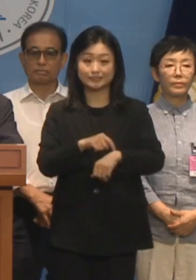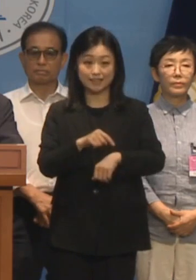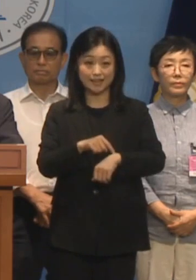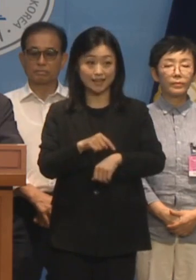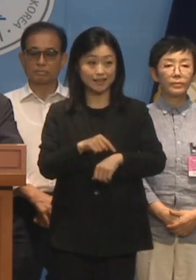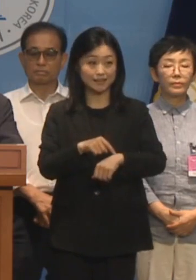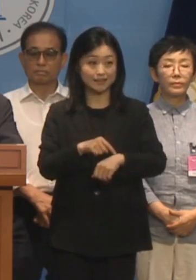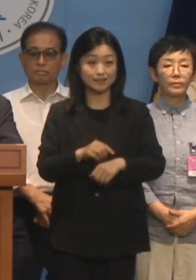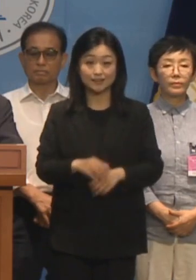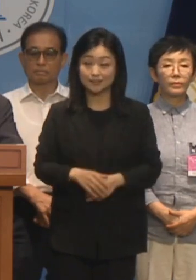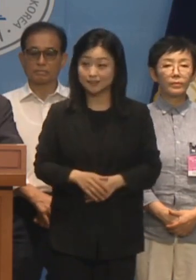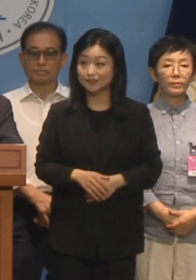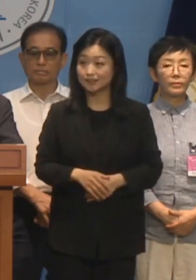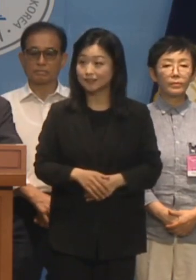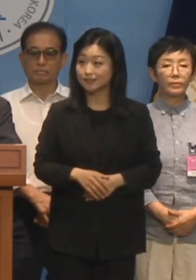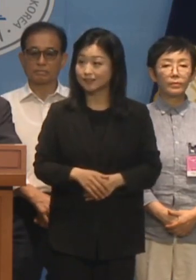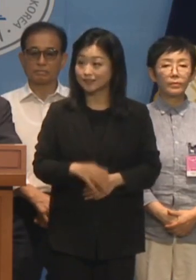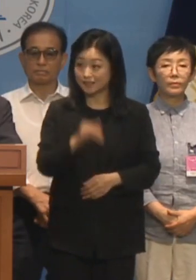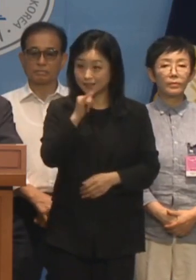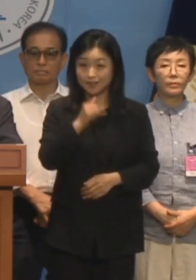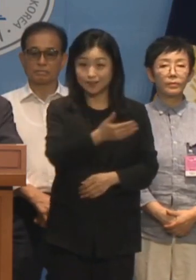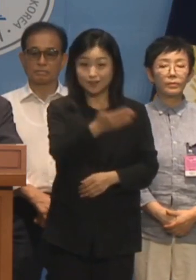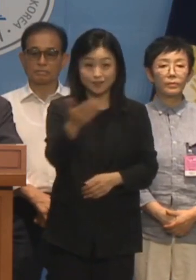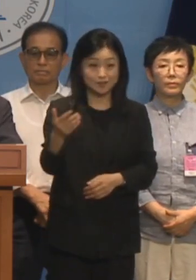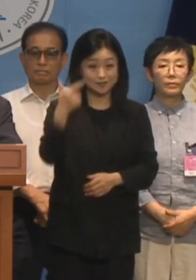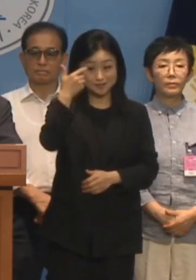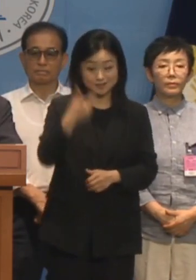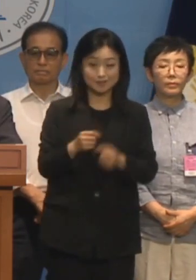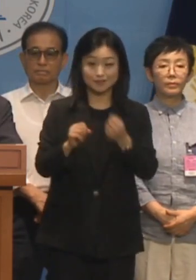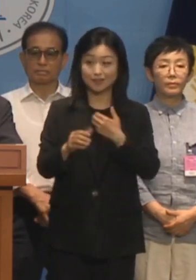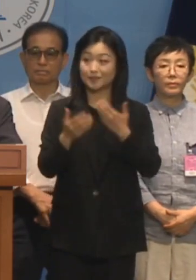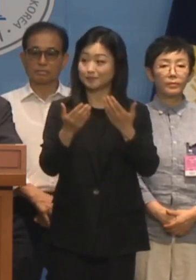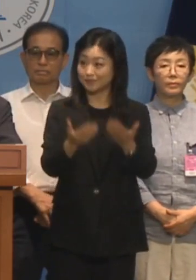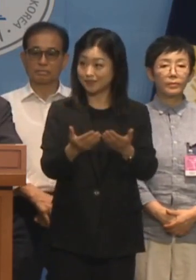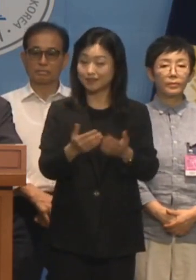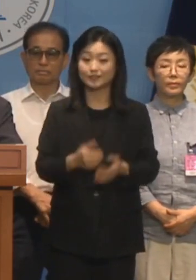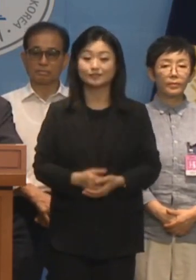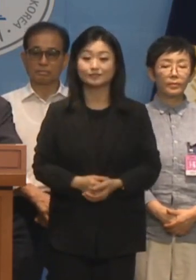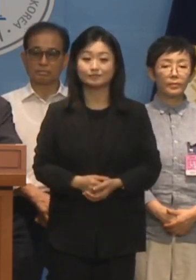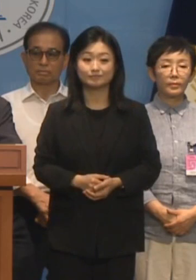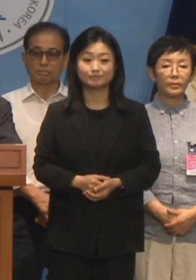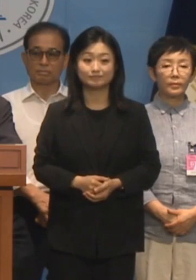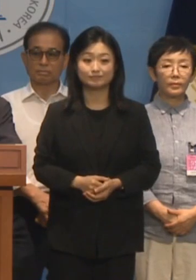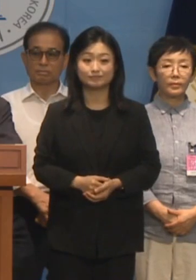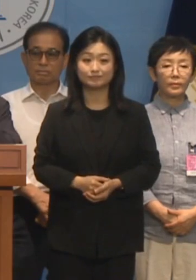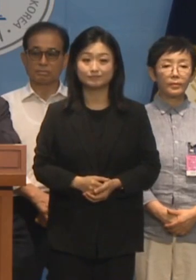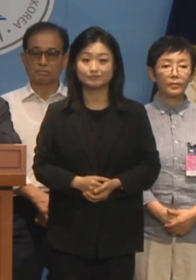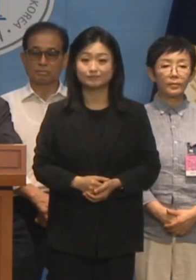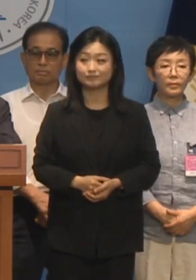대로 기자 여러분의 질문에 답변 드리고자 합니다. 질문해 주시지요.